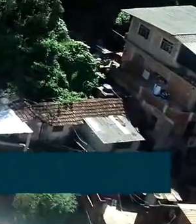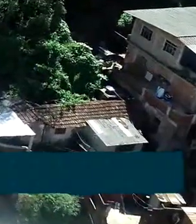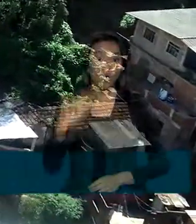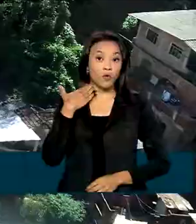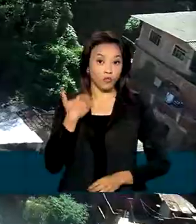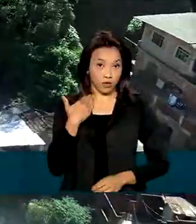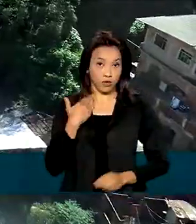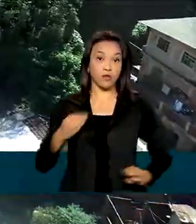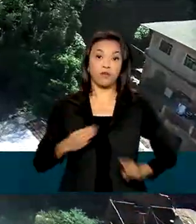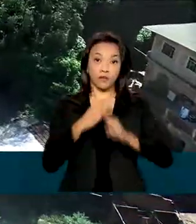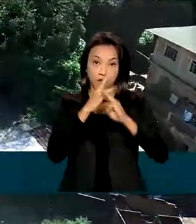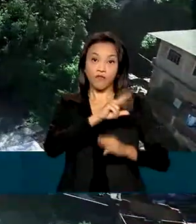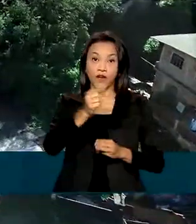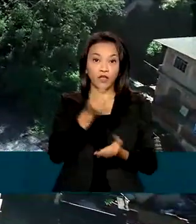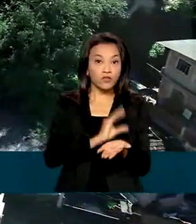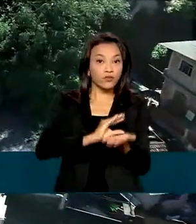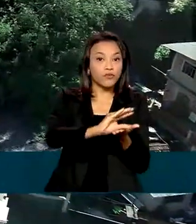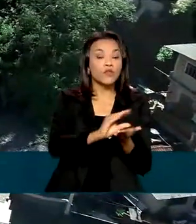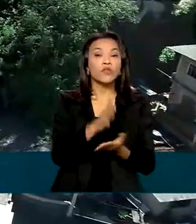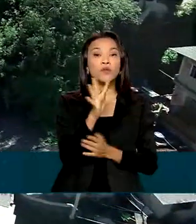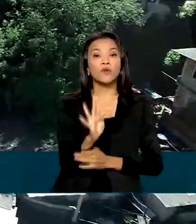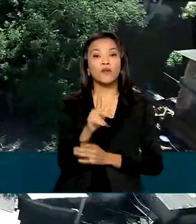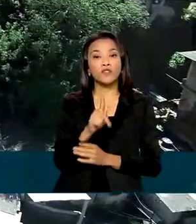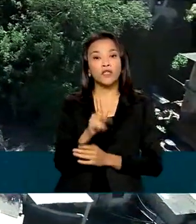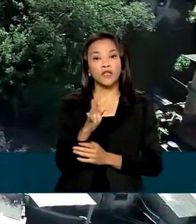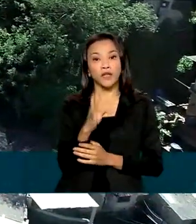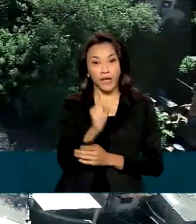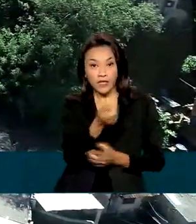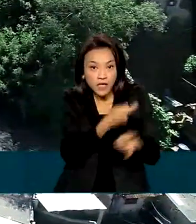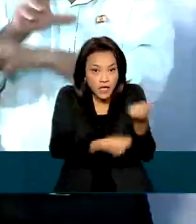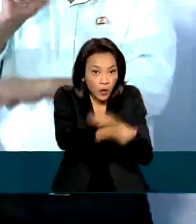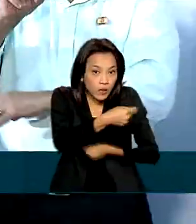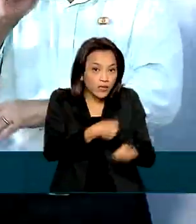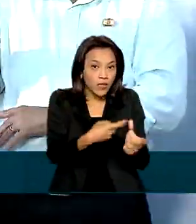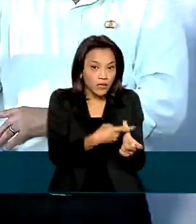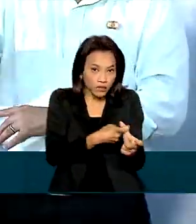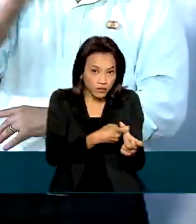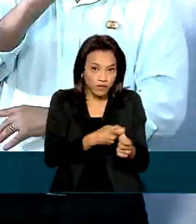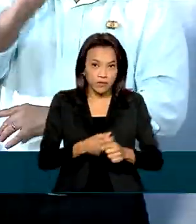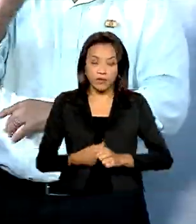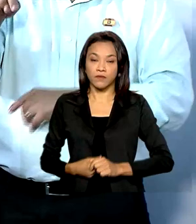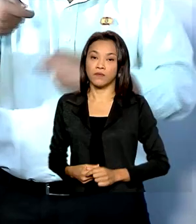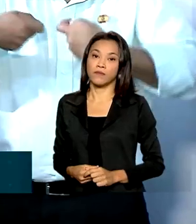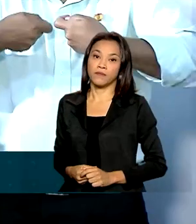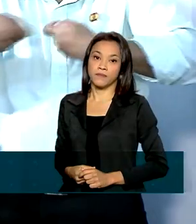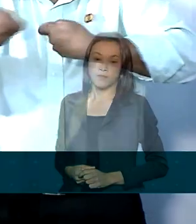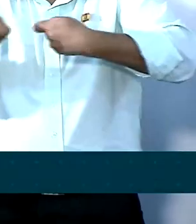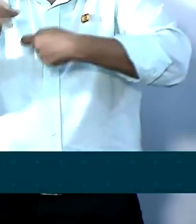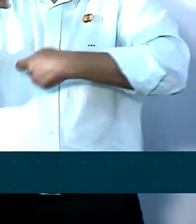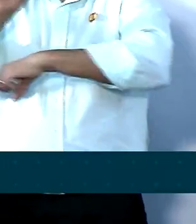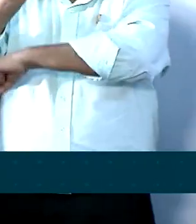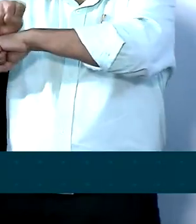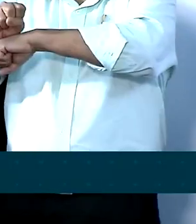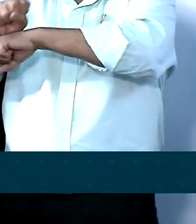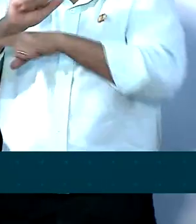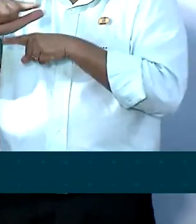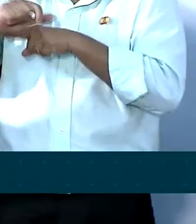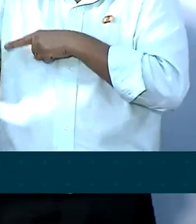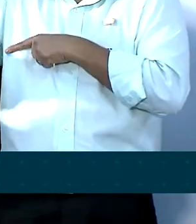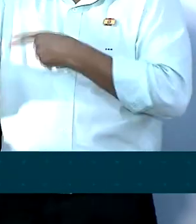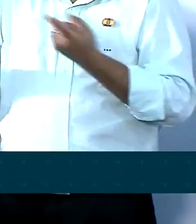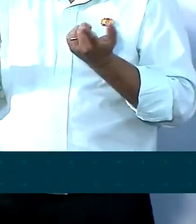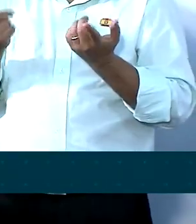vai liberar recursos do FGTS e renegociar dívidas. Uma renegociação, uma pausa dos seus créditos na